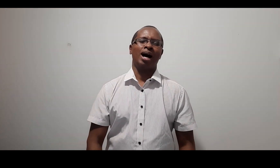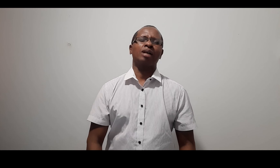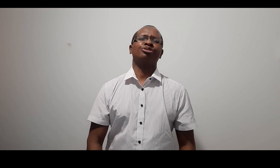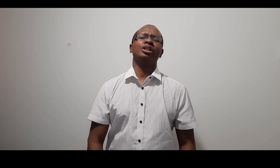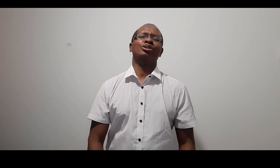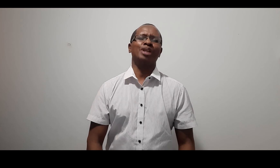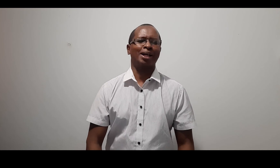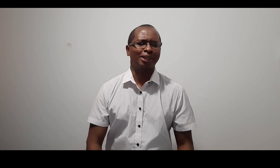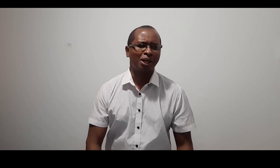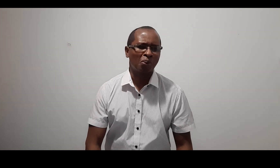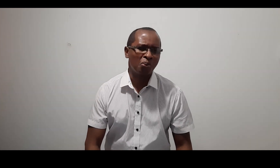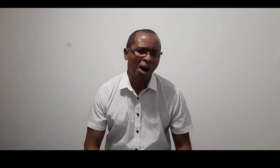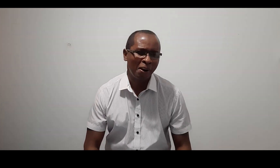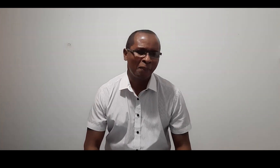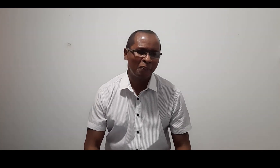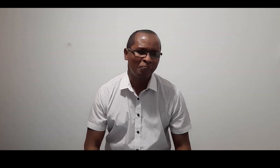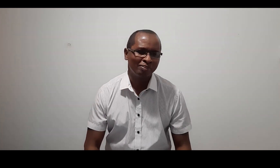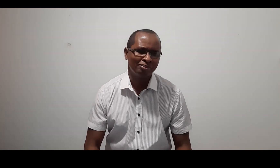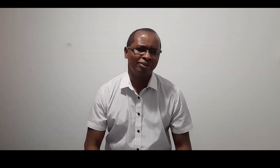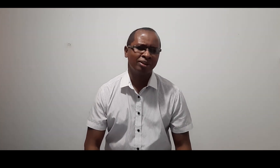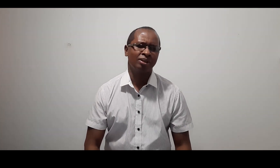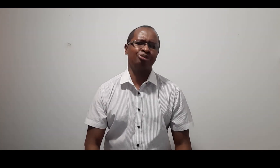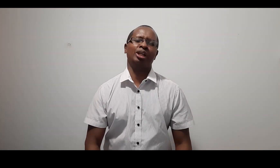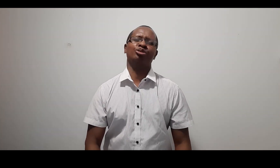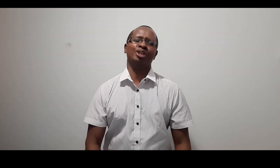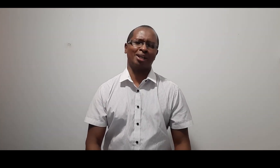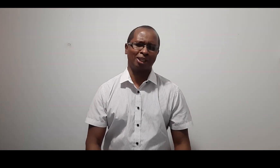ary feny faharetana koa, feny faharetana